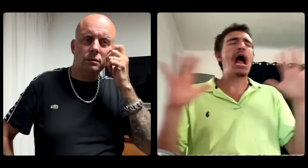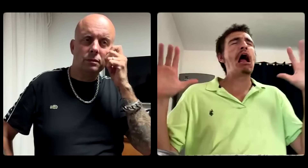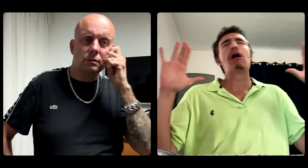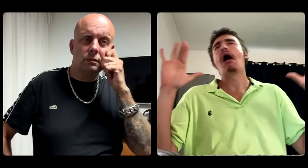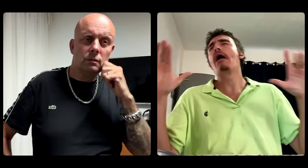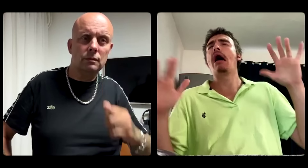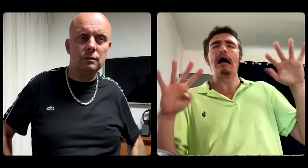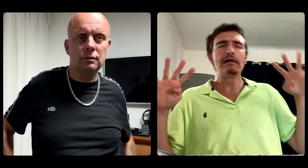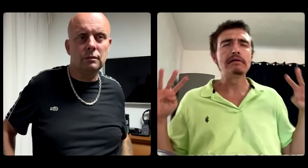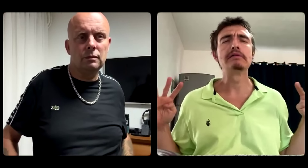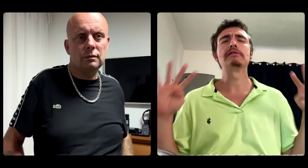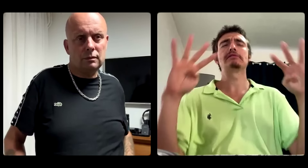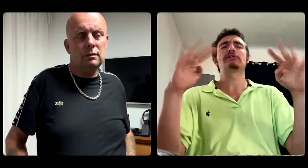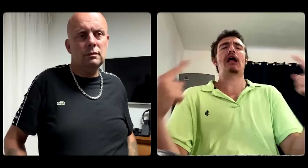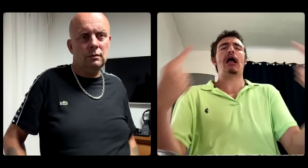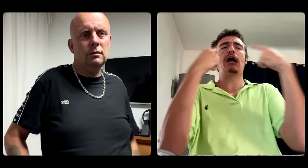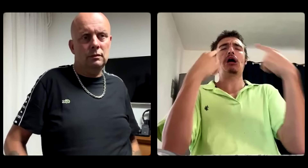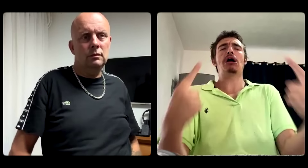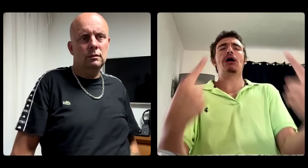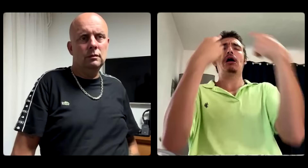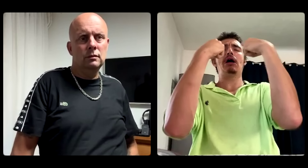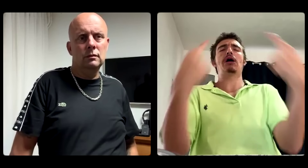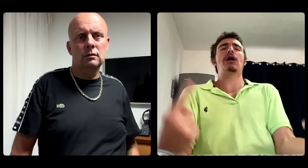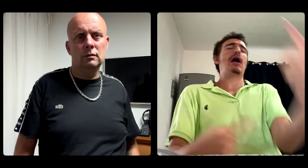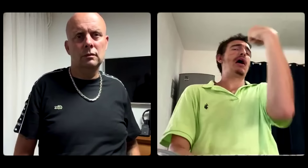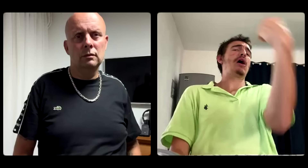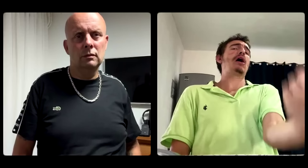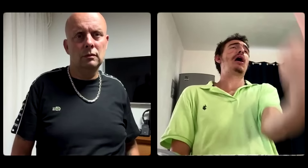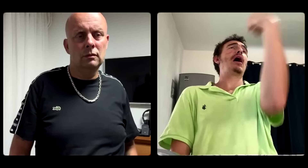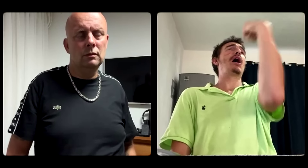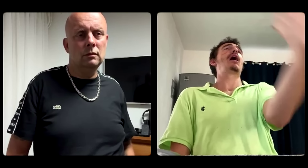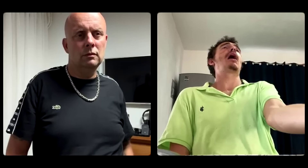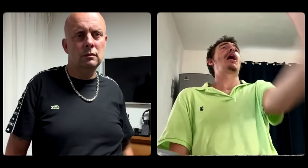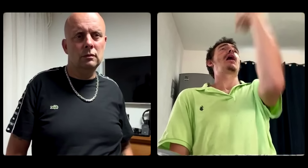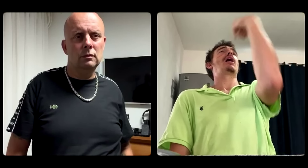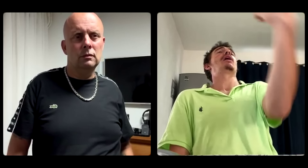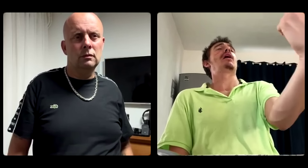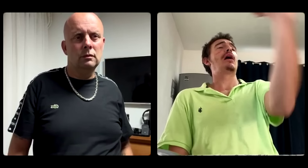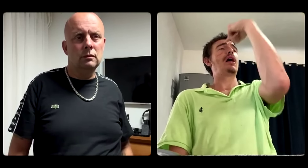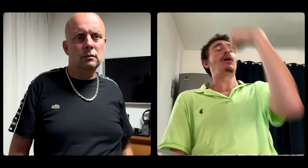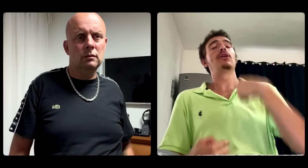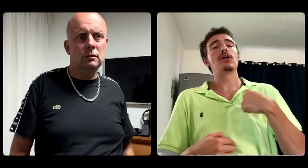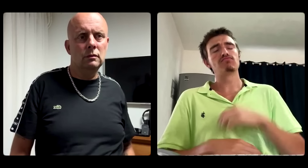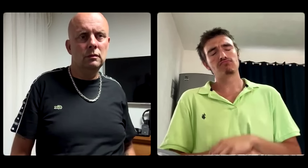gelukkig niet, zoek je toch lekker iemand die het wakker neemt? Zomaar irriteren. Ga